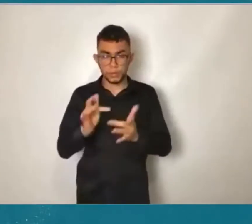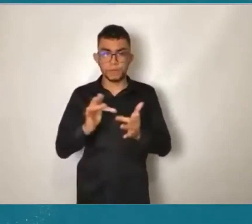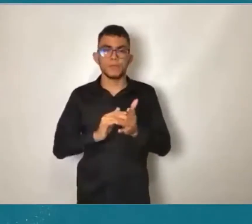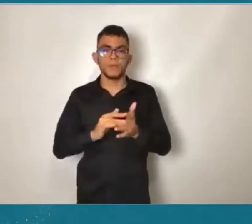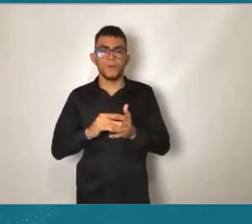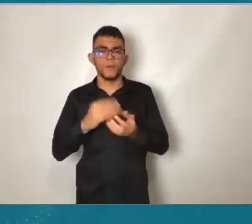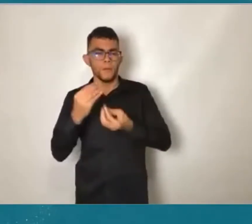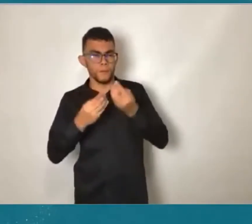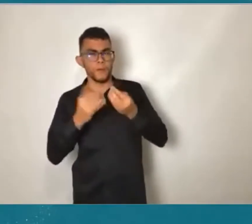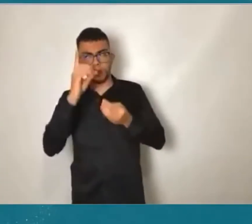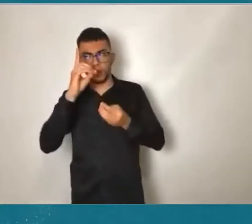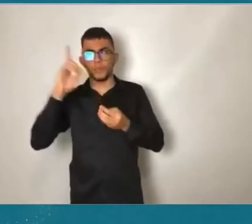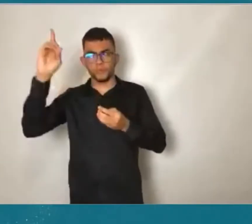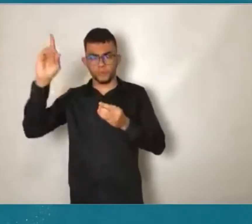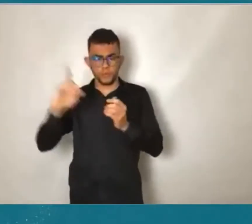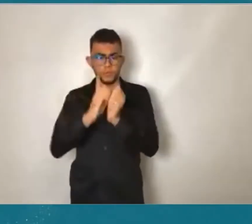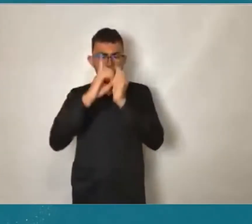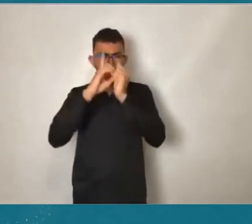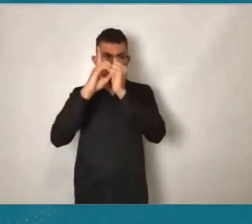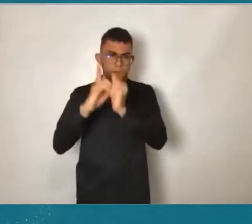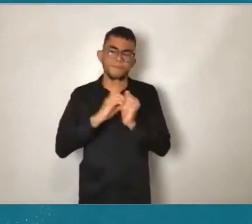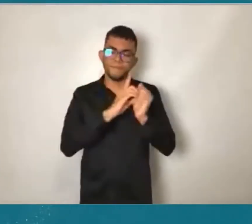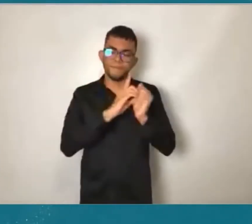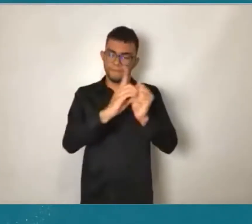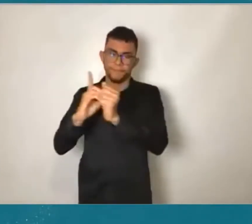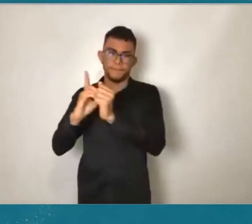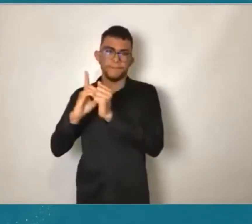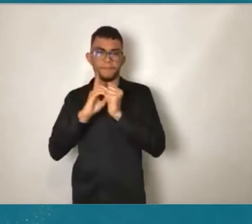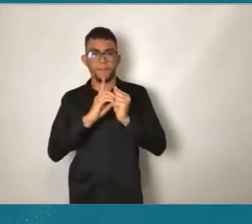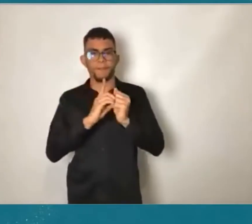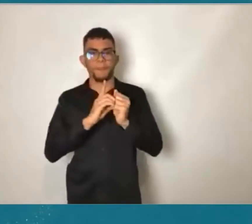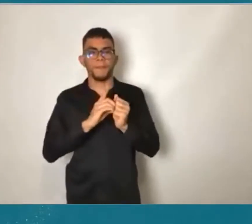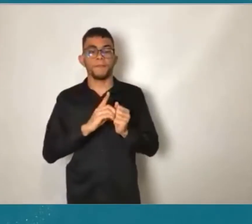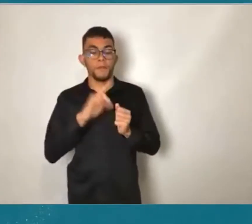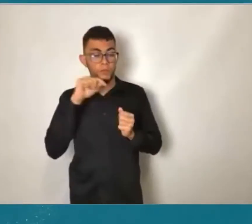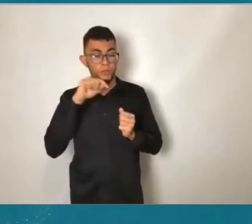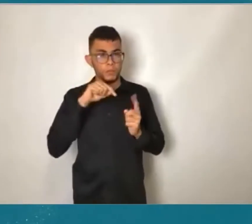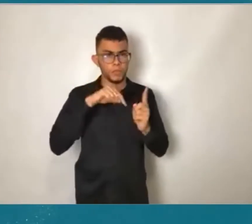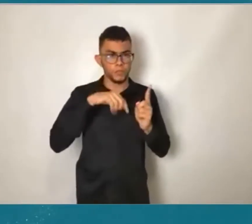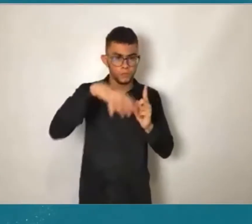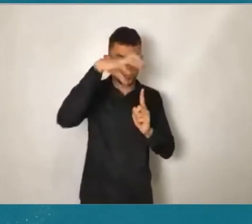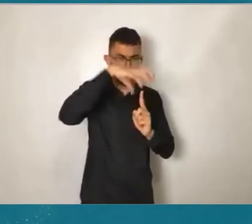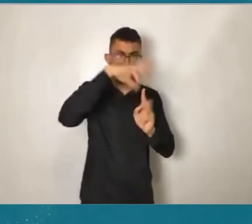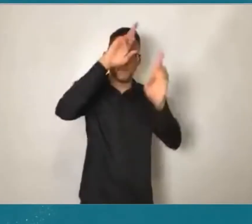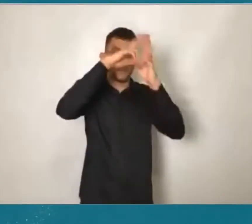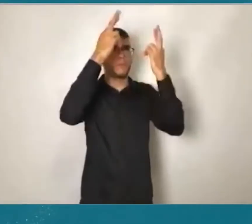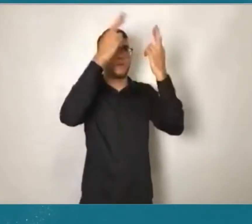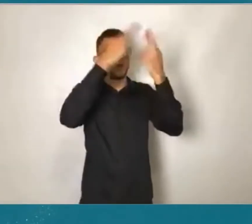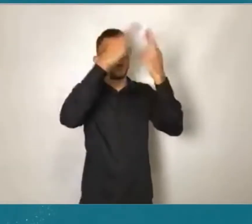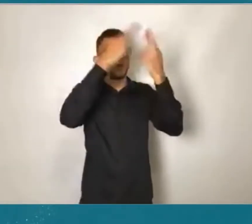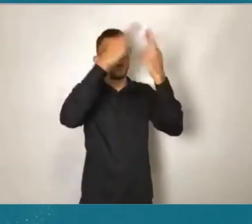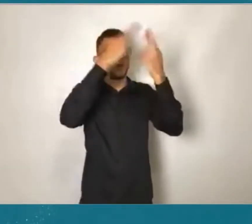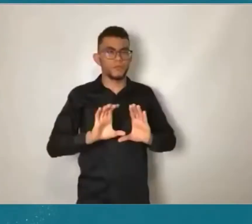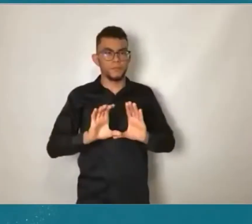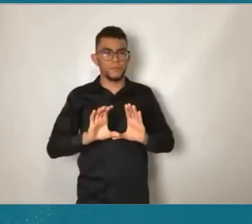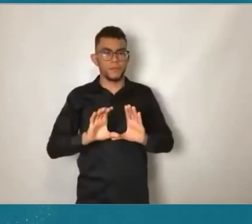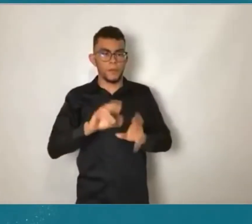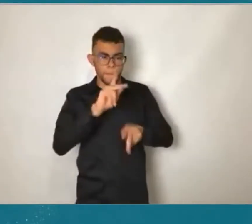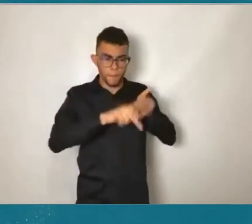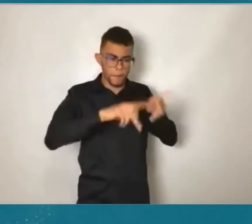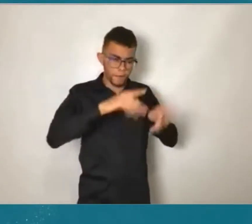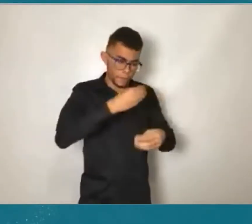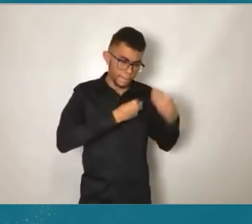casa de teu pai, que é Judá, né? Por intermédio do rei da Assíria, dias tais